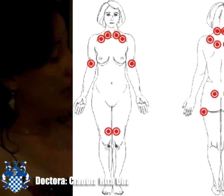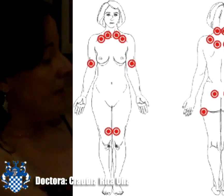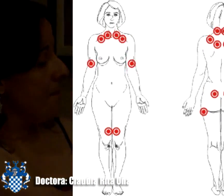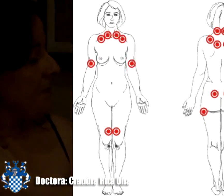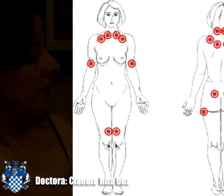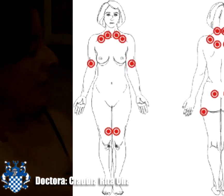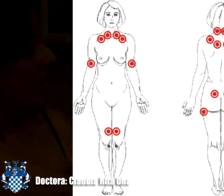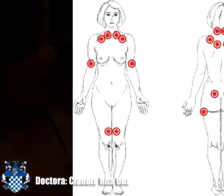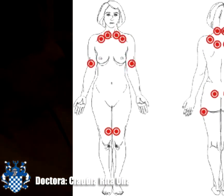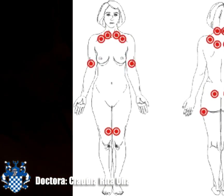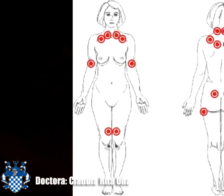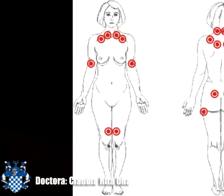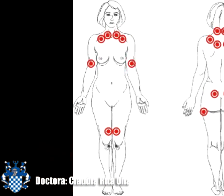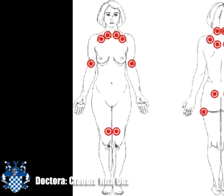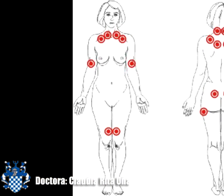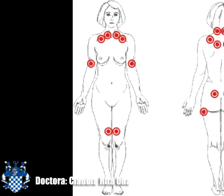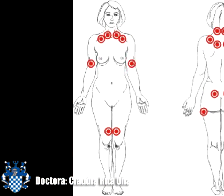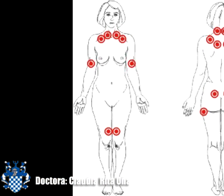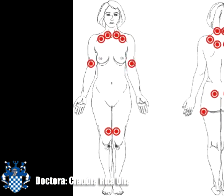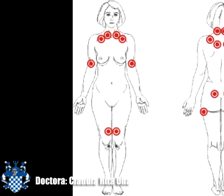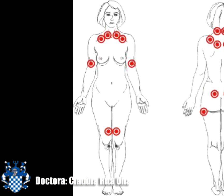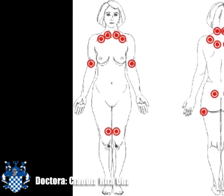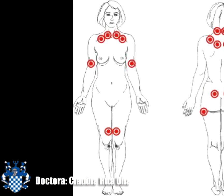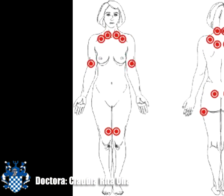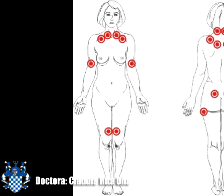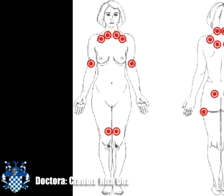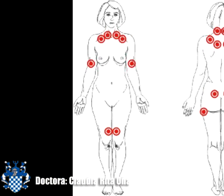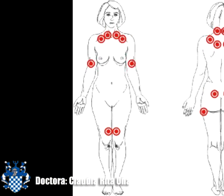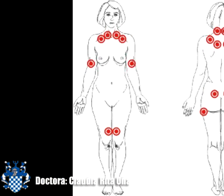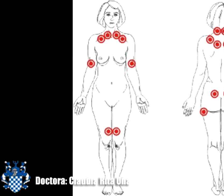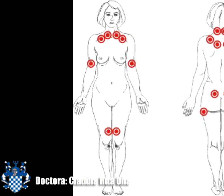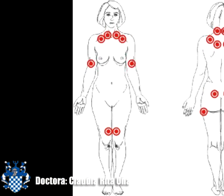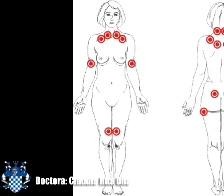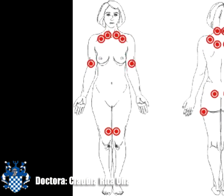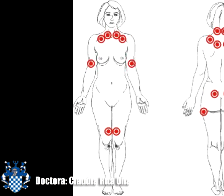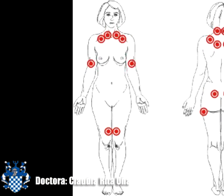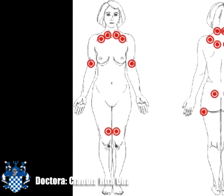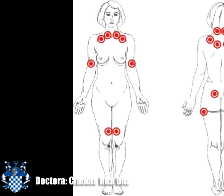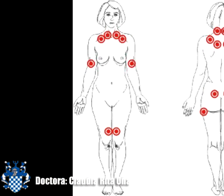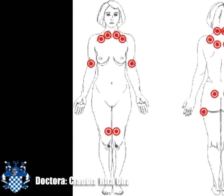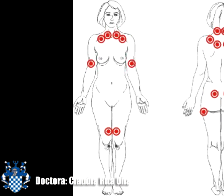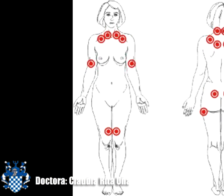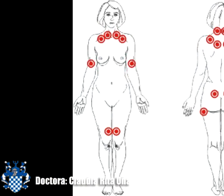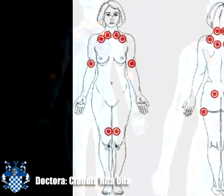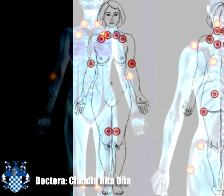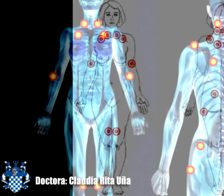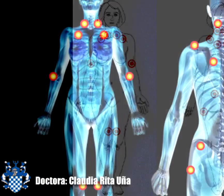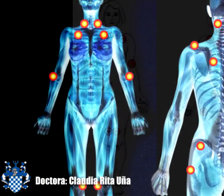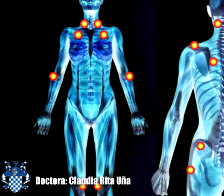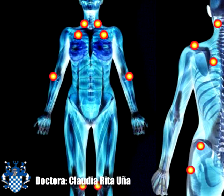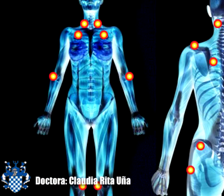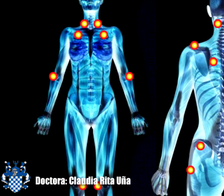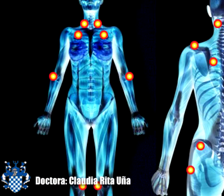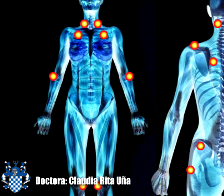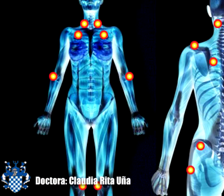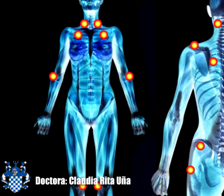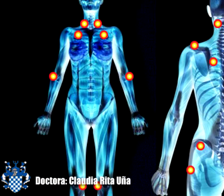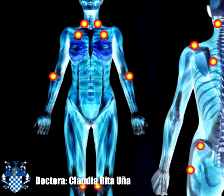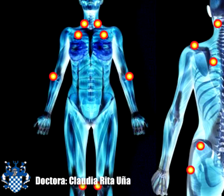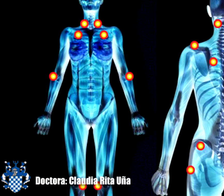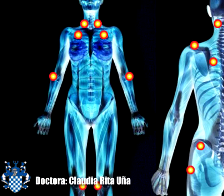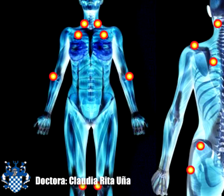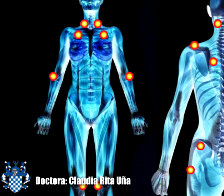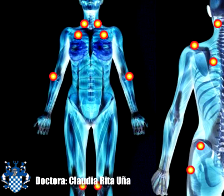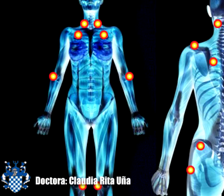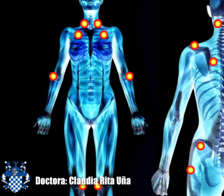que les conté, que son los clásicos 18 puntos. Y estos son las áreas dolorosas que son